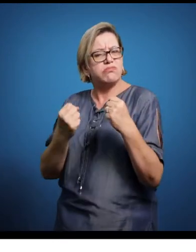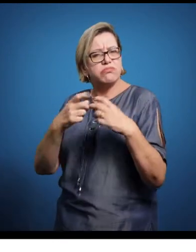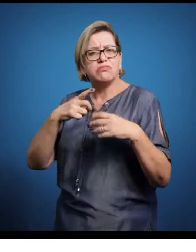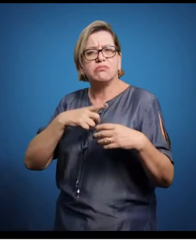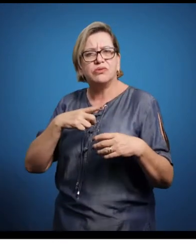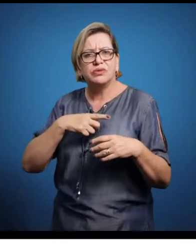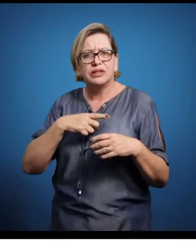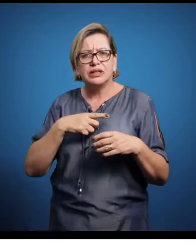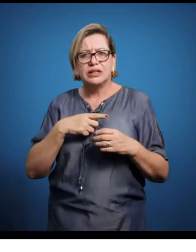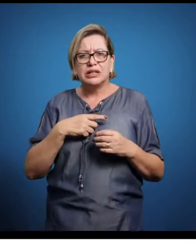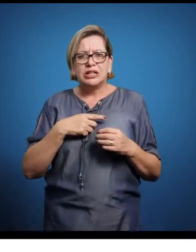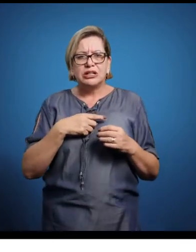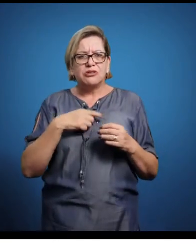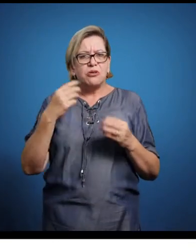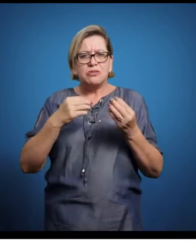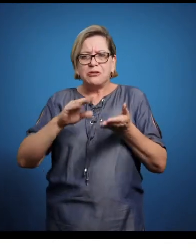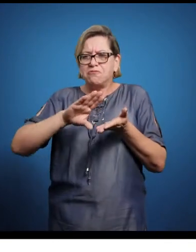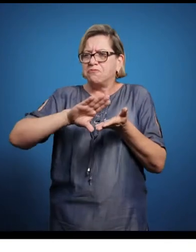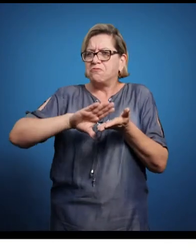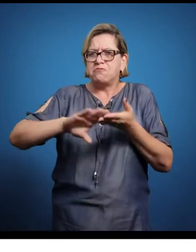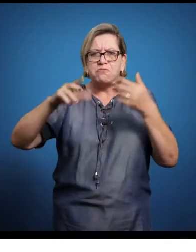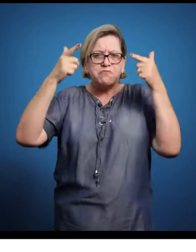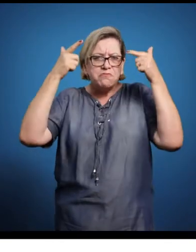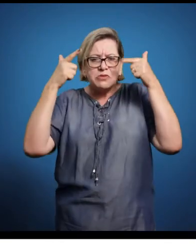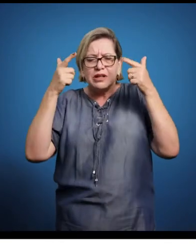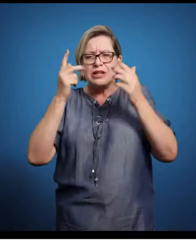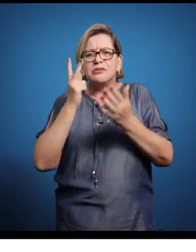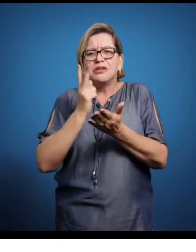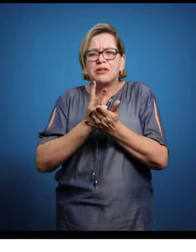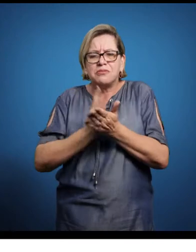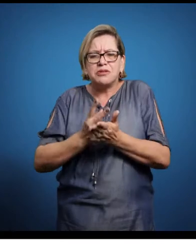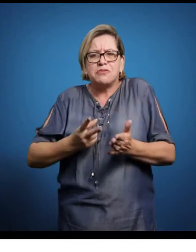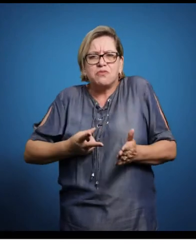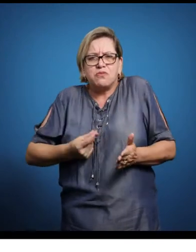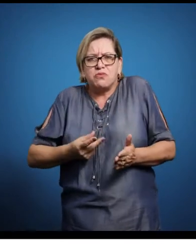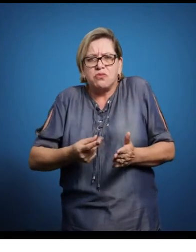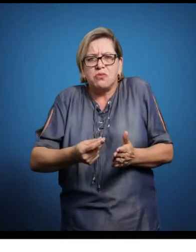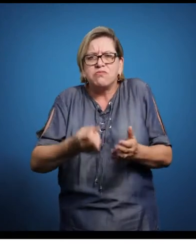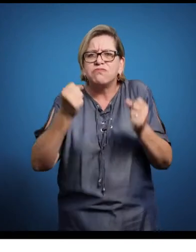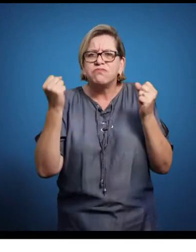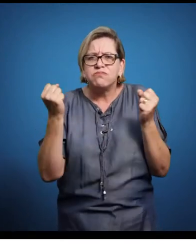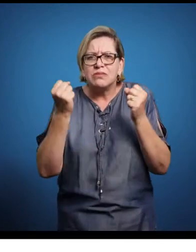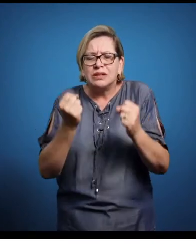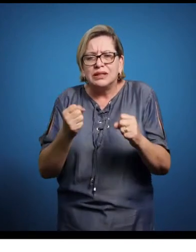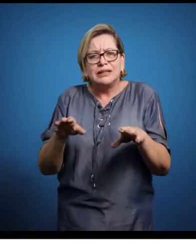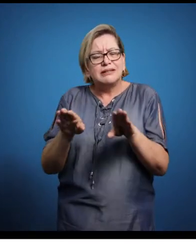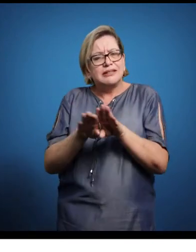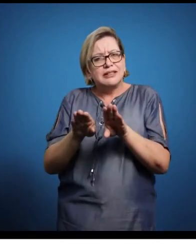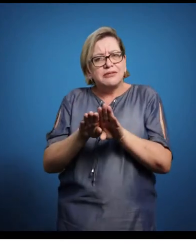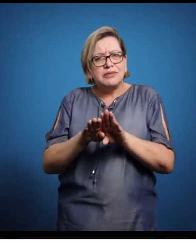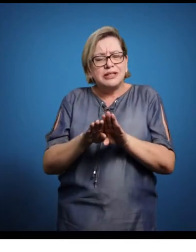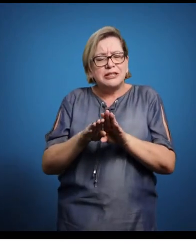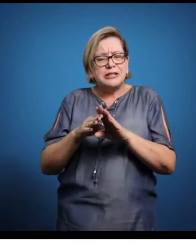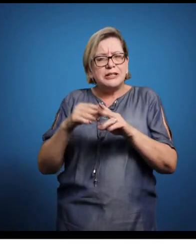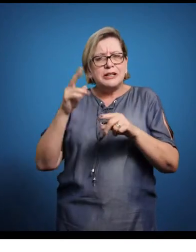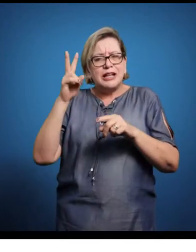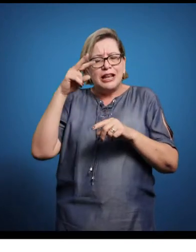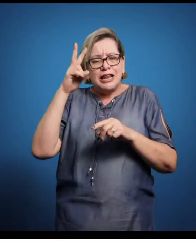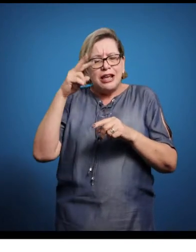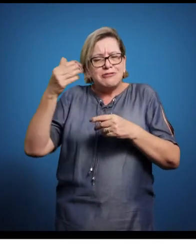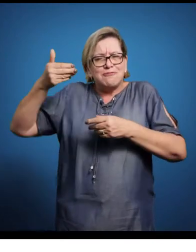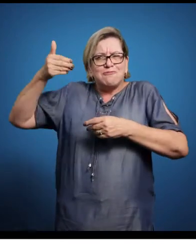anão queda de um príncipe a permanência dessa estrutura de poder e ele resgata do mundo antigo dois